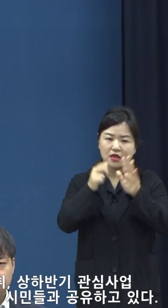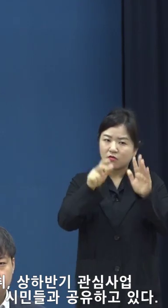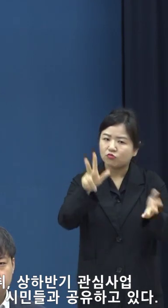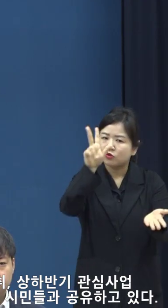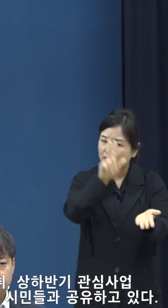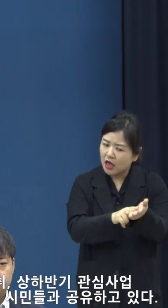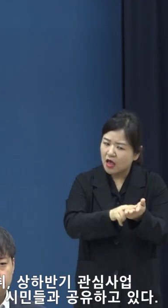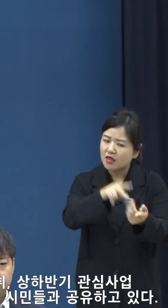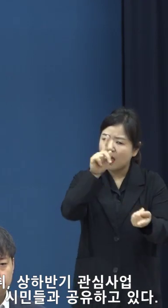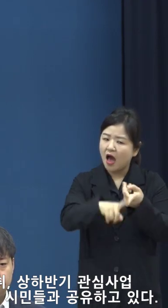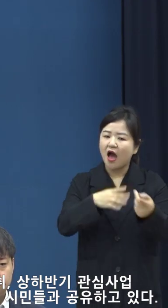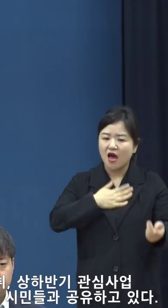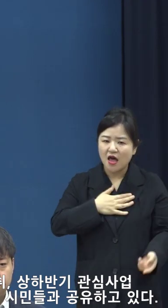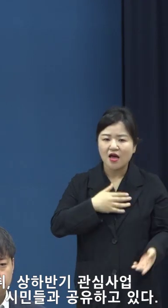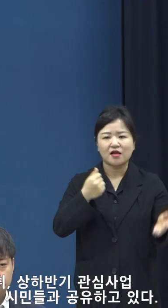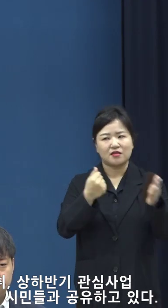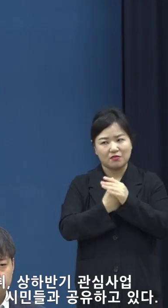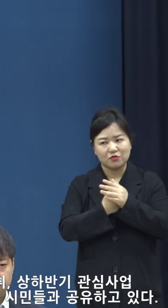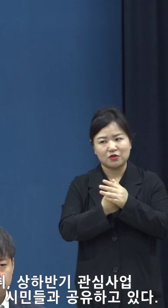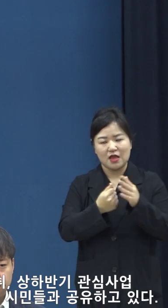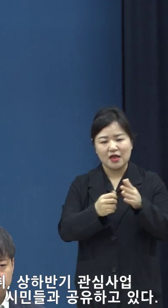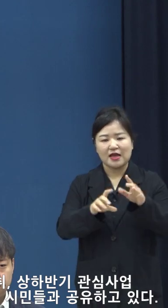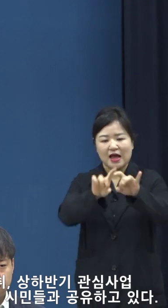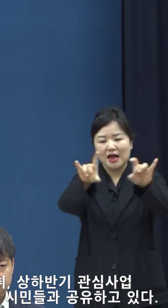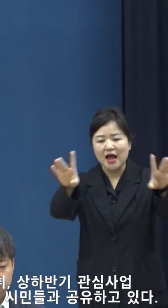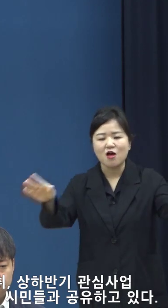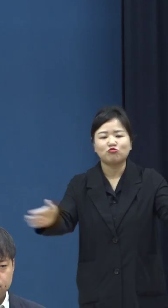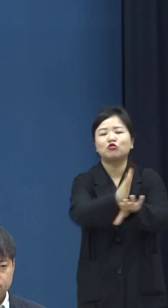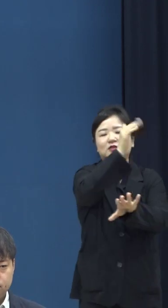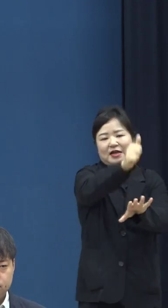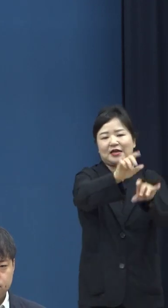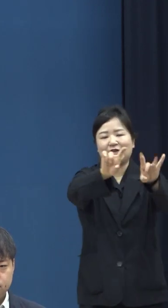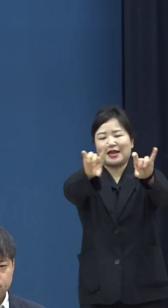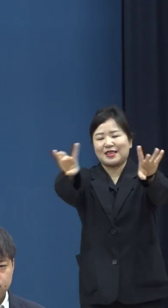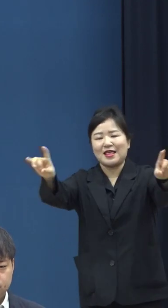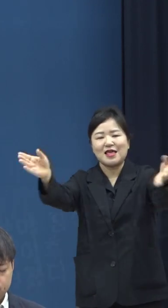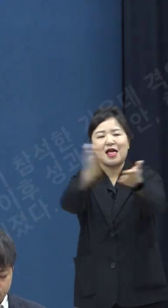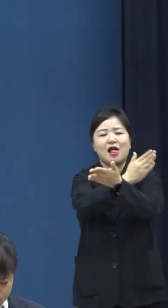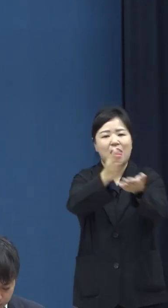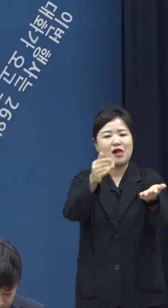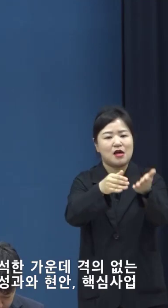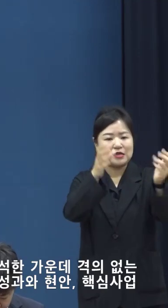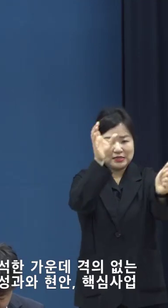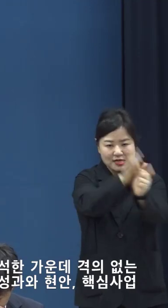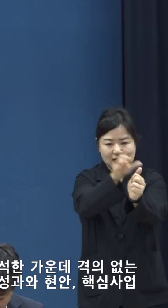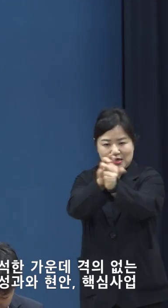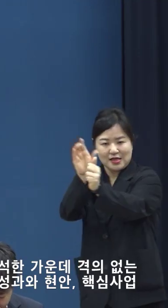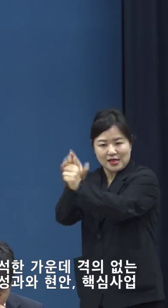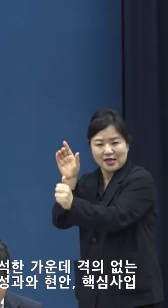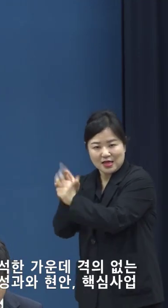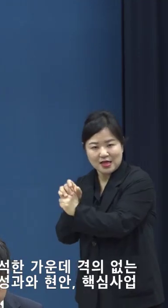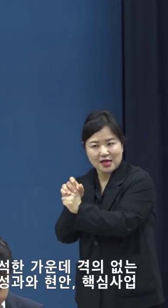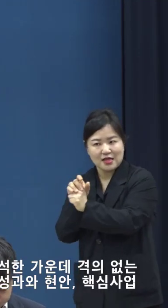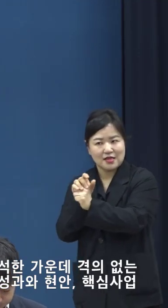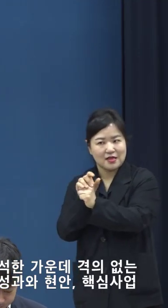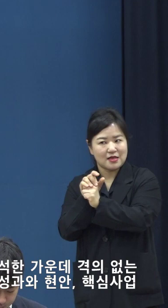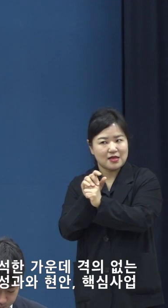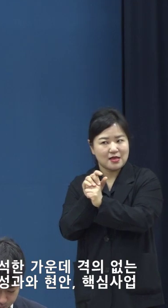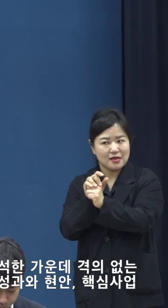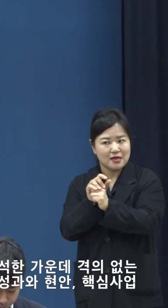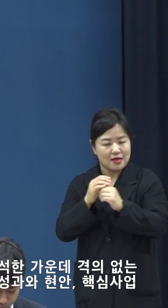문제점을 알기 때문에 업무 국장들한테 분담을 해서 좀 책임과 역할을 좀 부여하는 그런 작업을